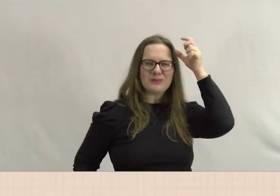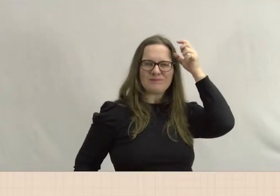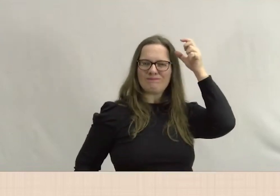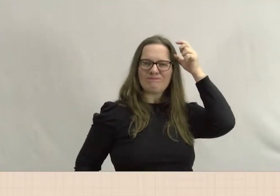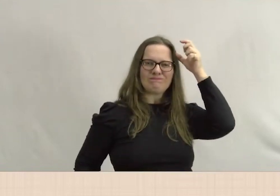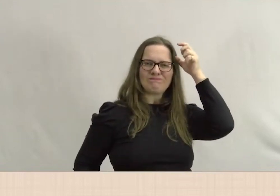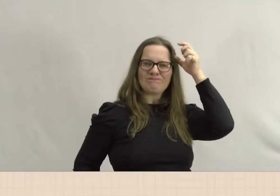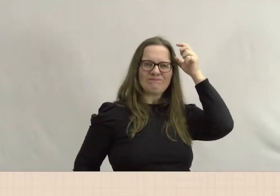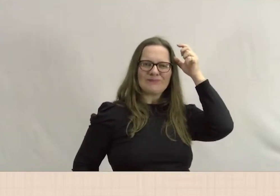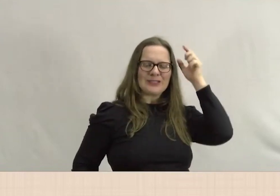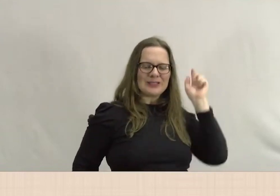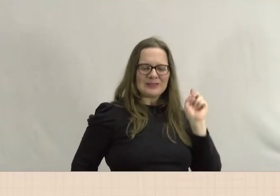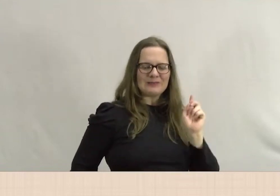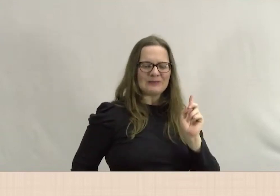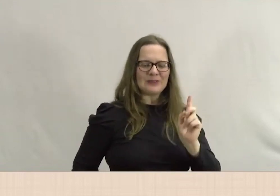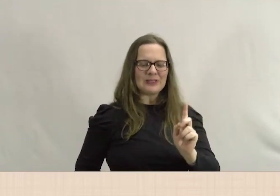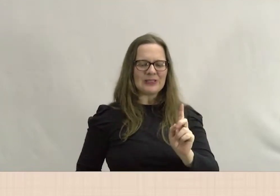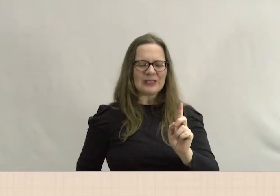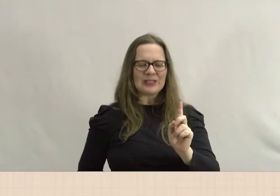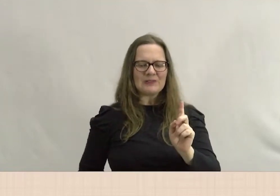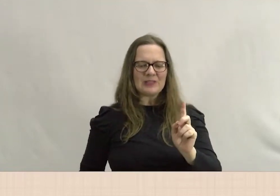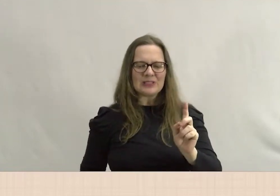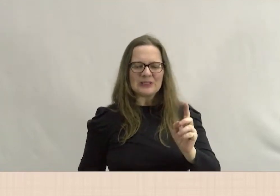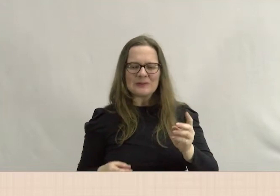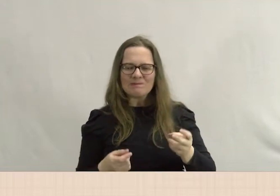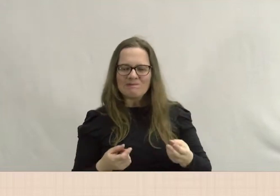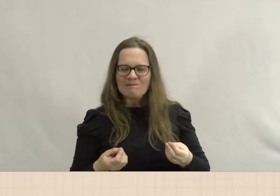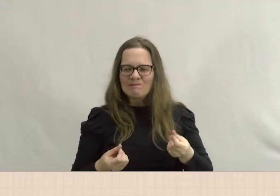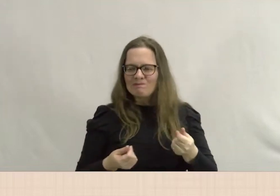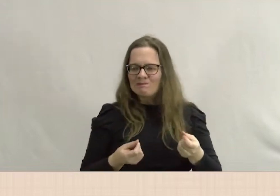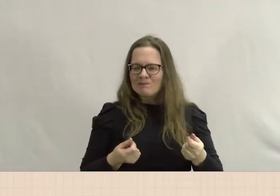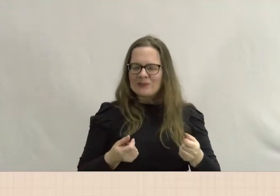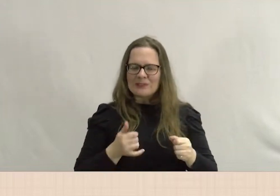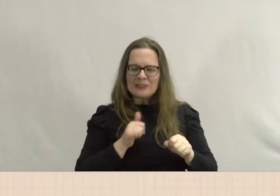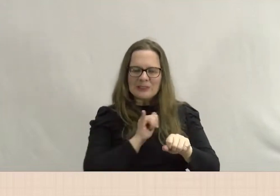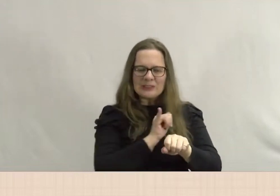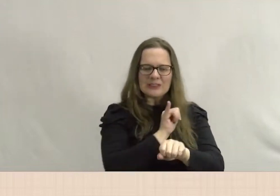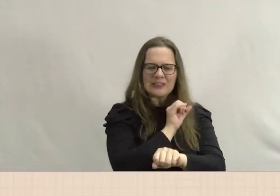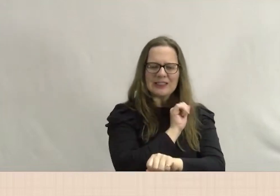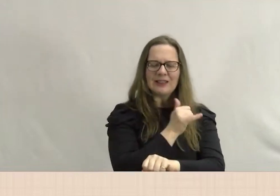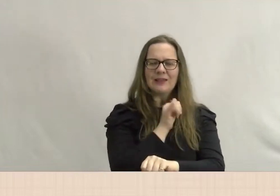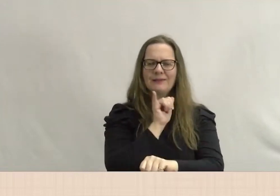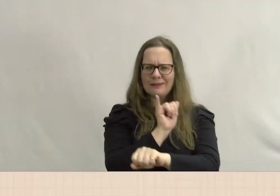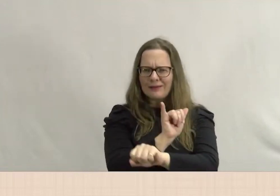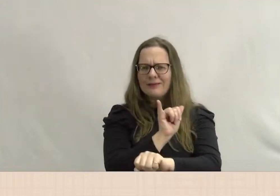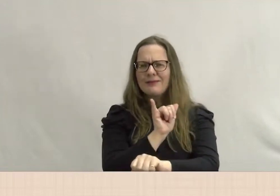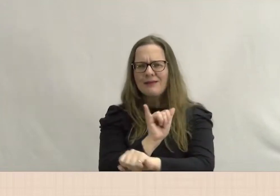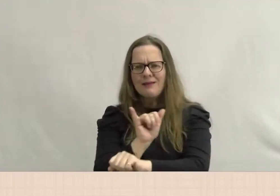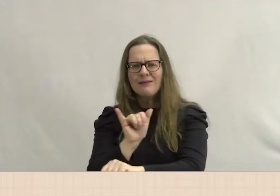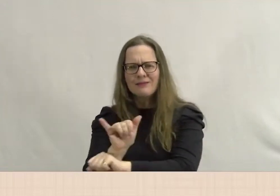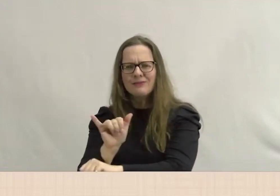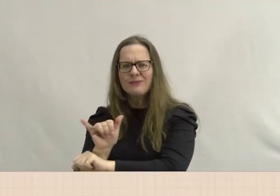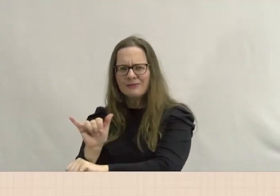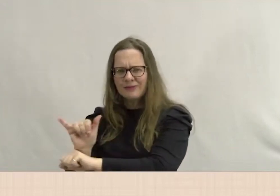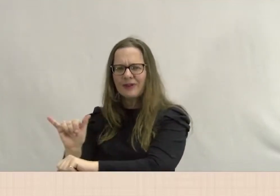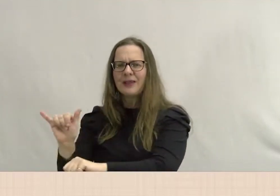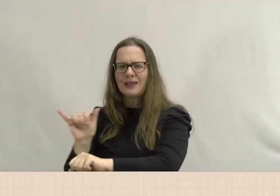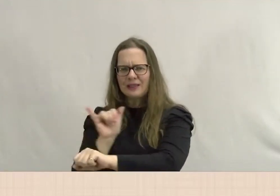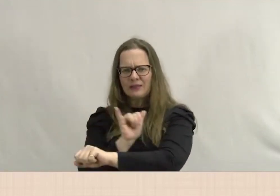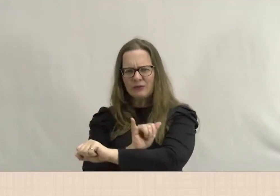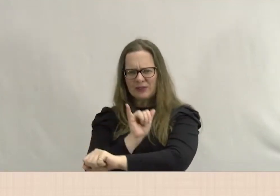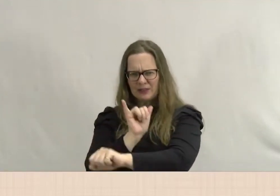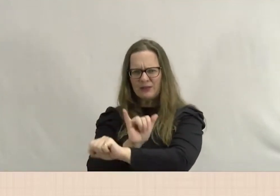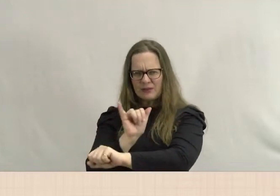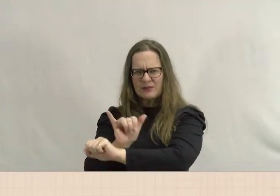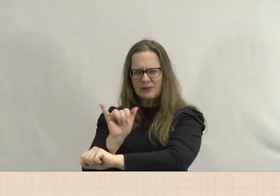O diabo entra com a sua sagacidade, ele é muito astuto. Em Apocalipse 12, na